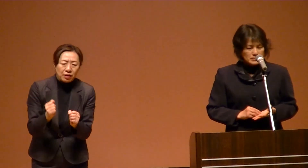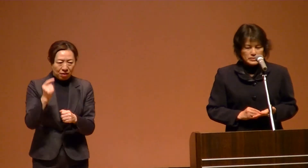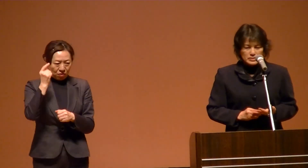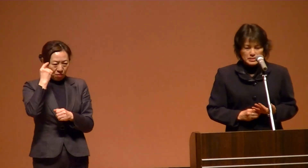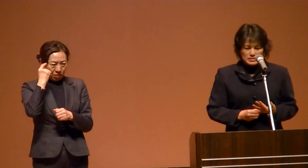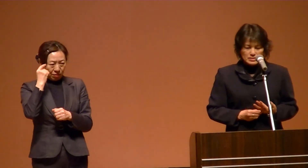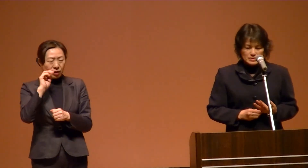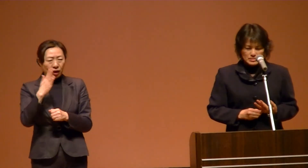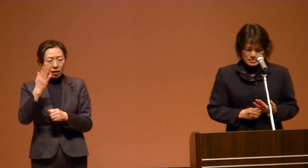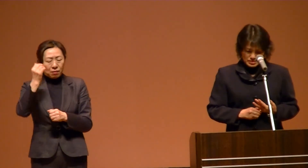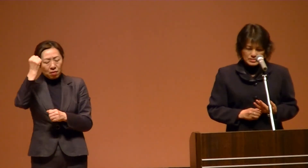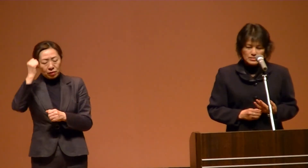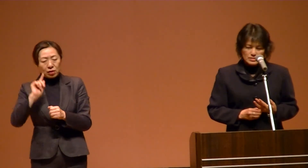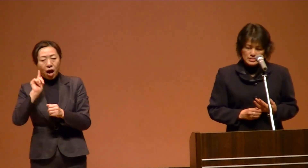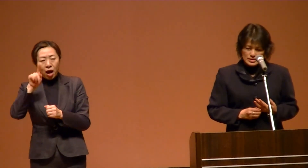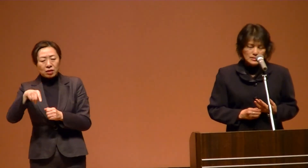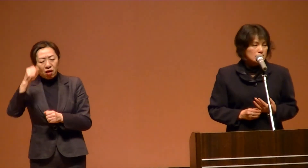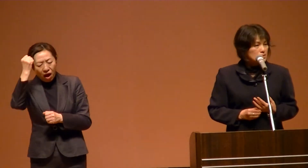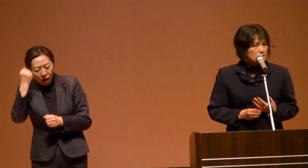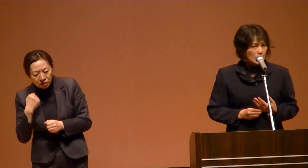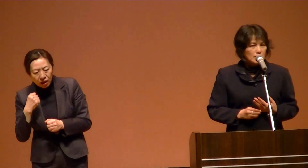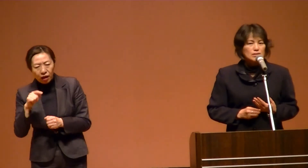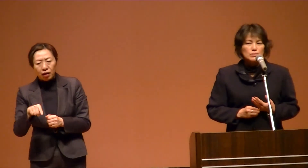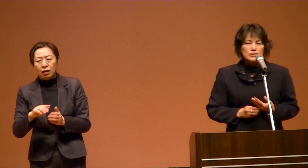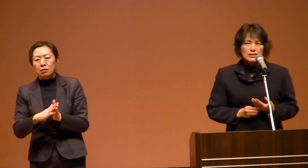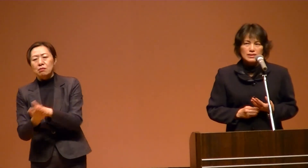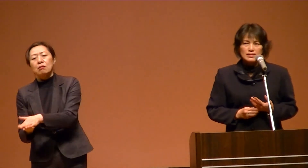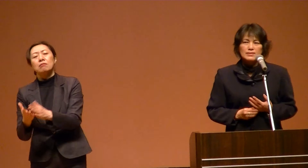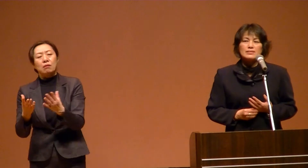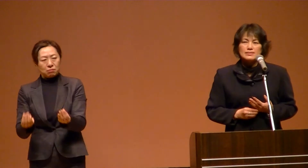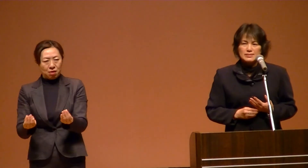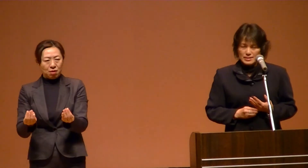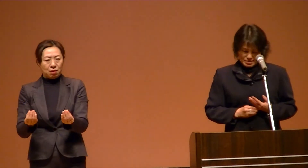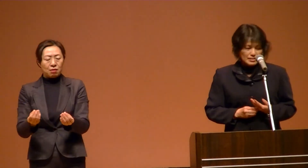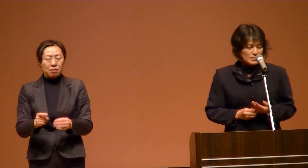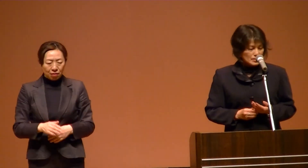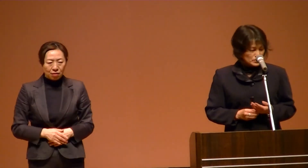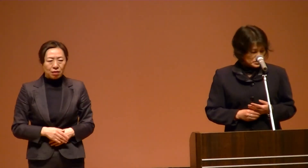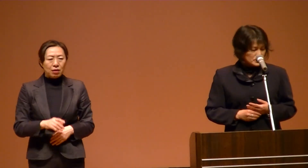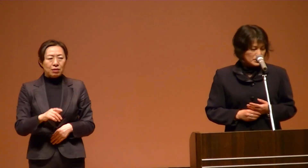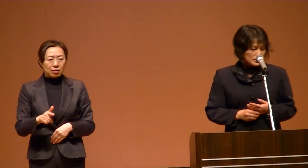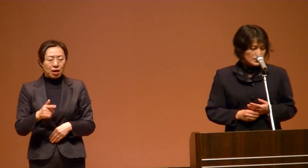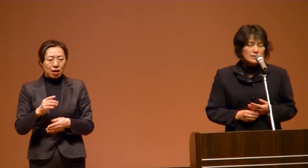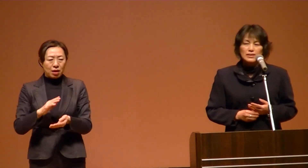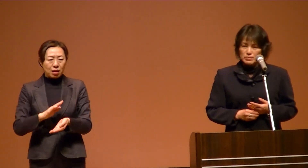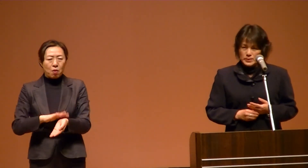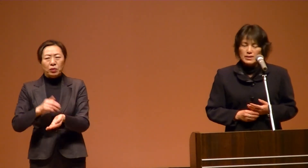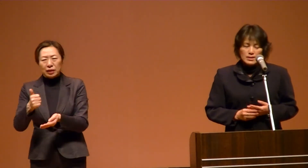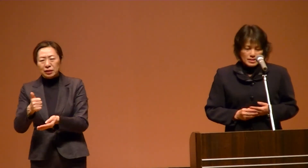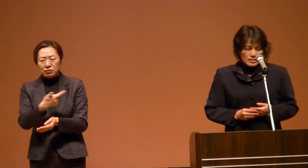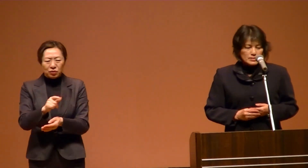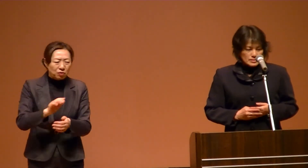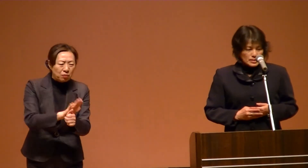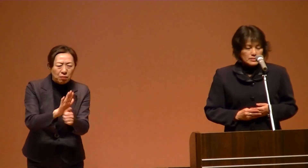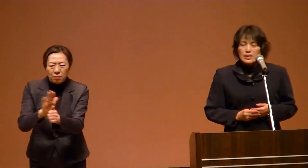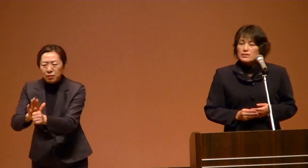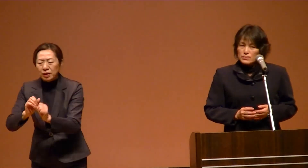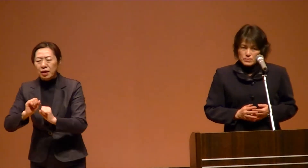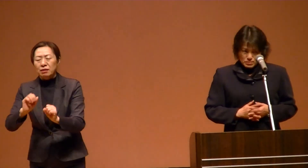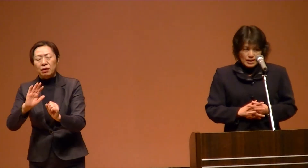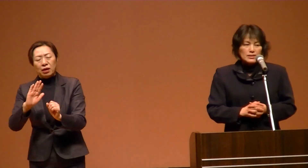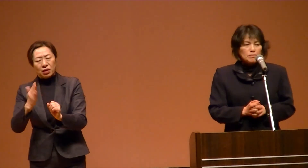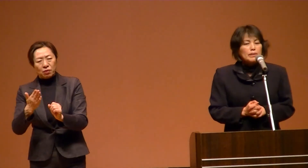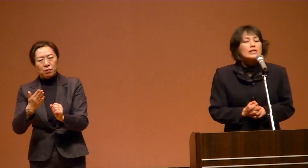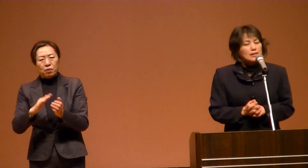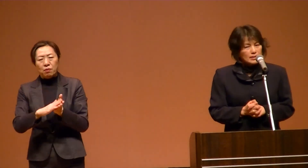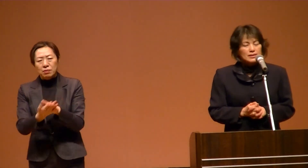、先生たち大変な思いしてやってあげたんです、救ってくれたんだけど、亡くなる